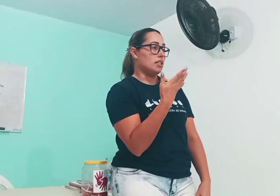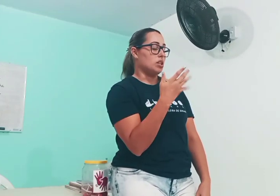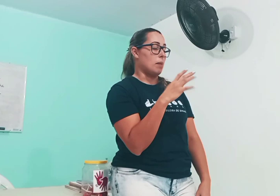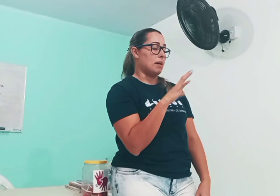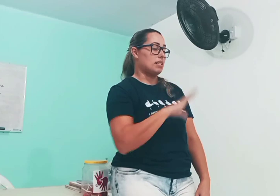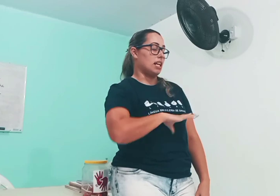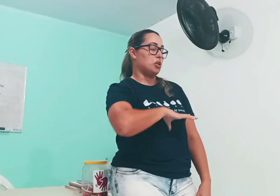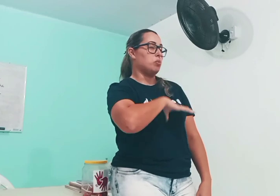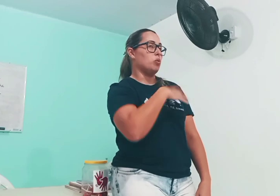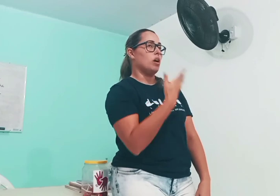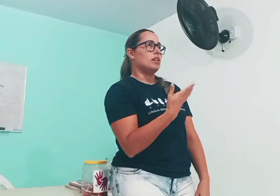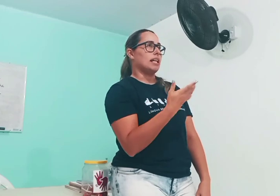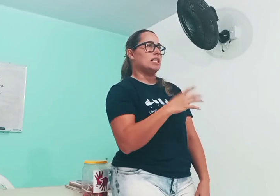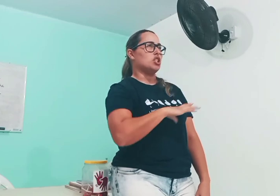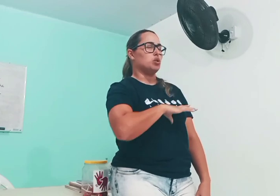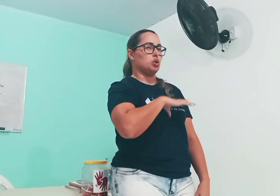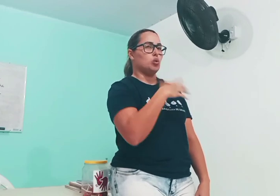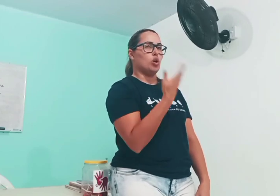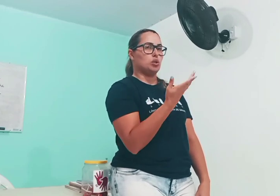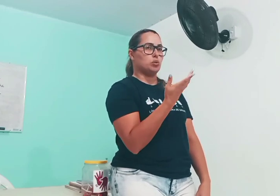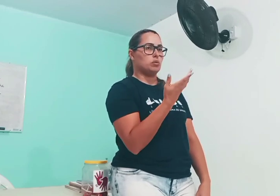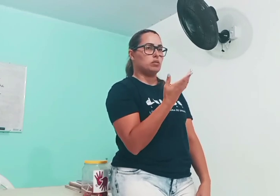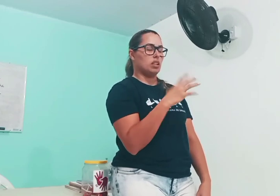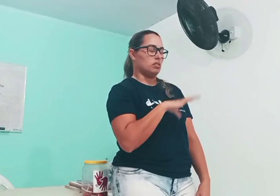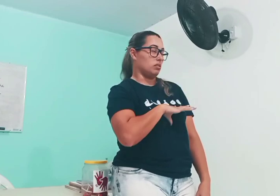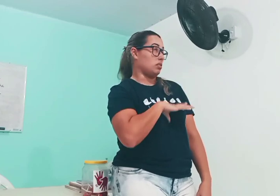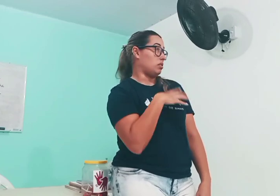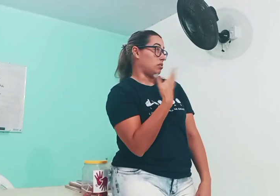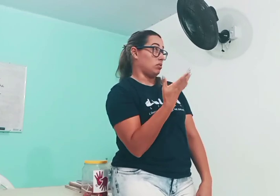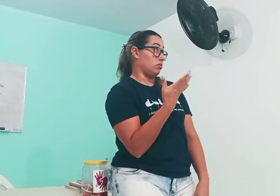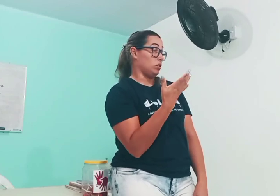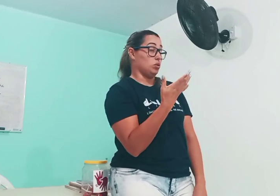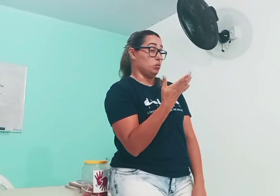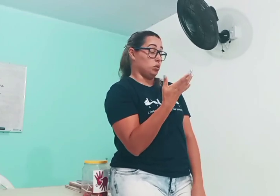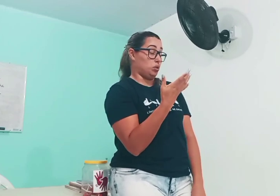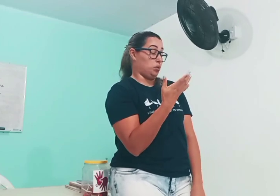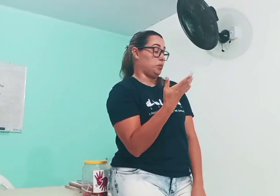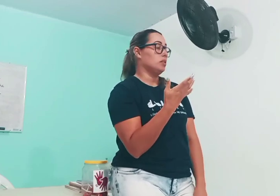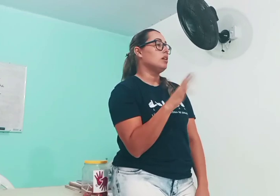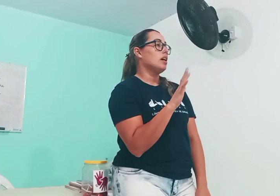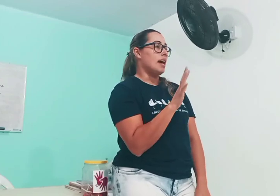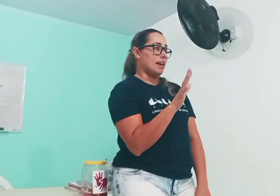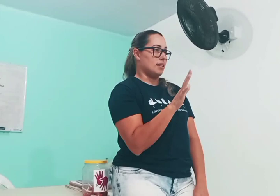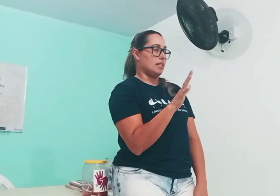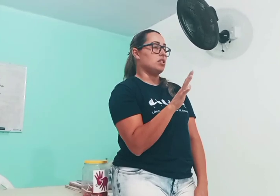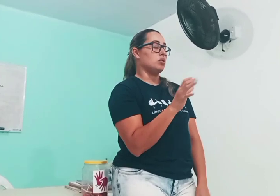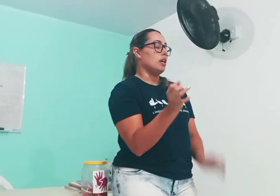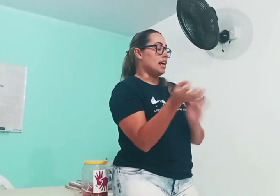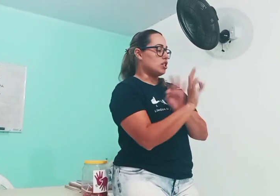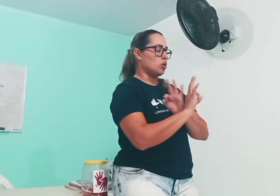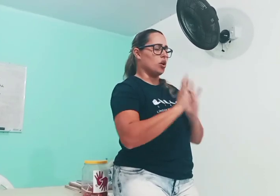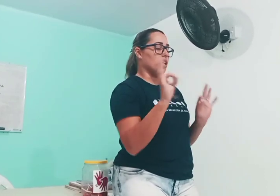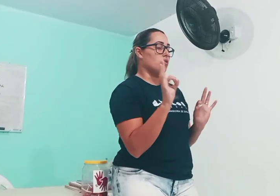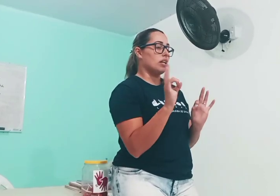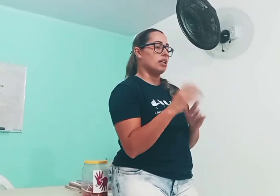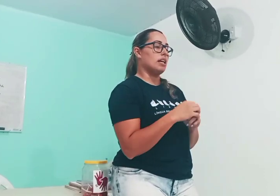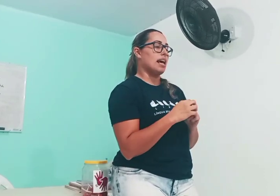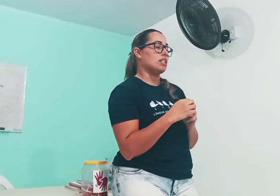Existe. Parece que é tipo, aquele sentido de nojo, né? Que nojo. É nesse sentido. Esse horrível aqui é já algo